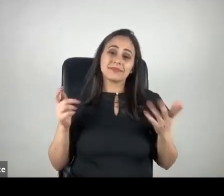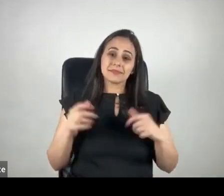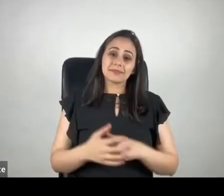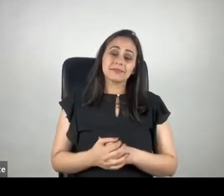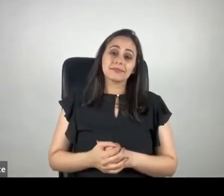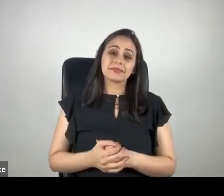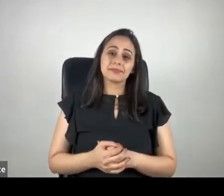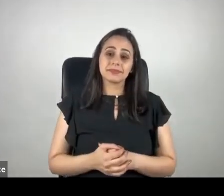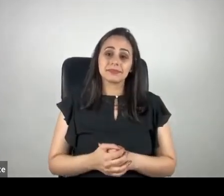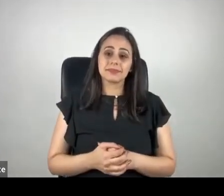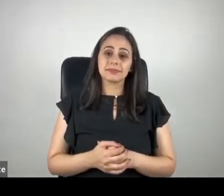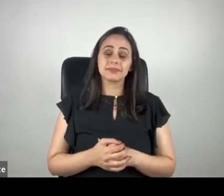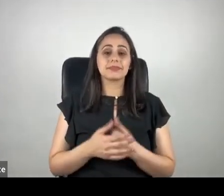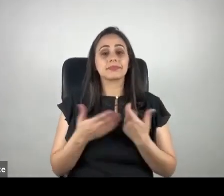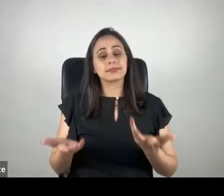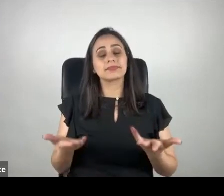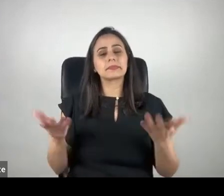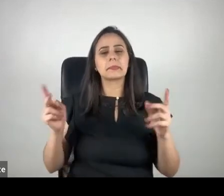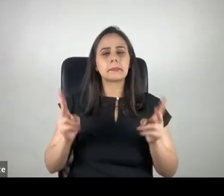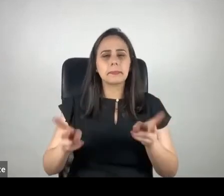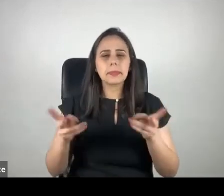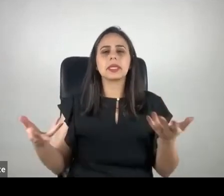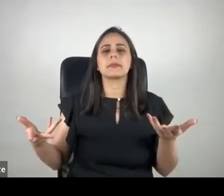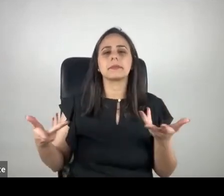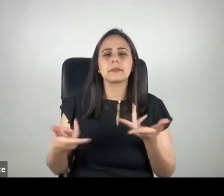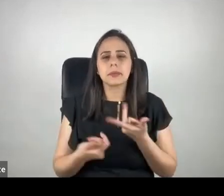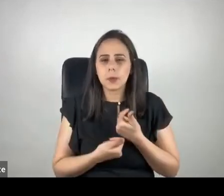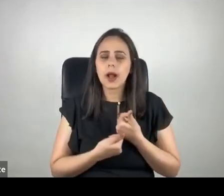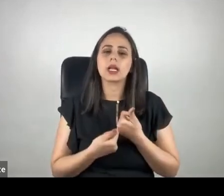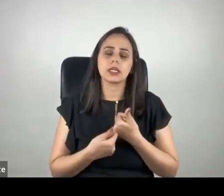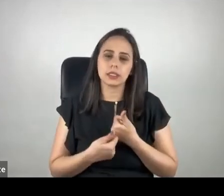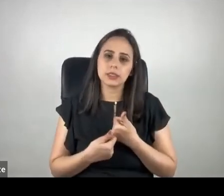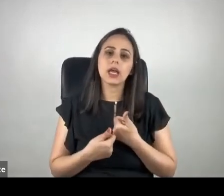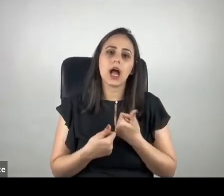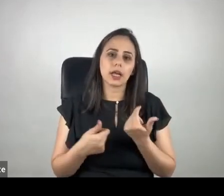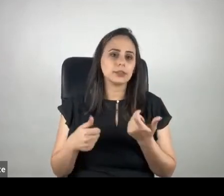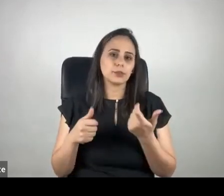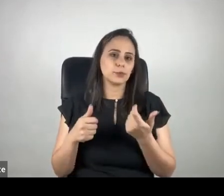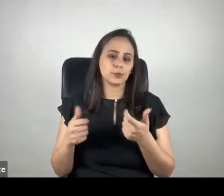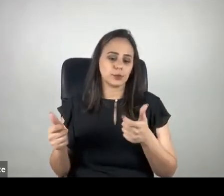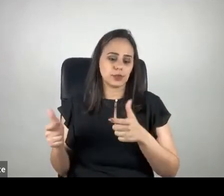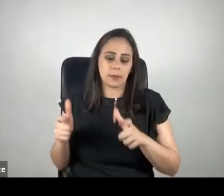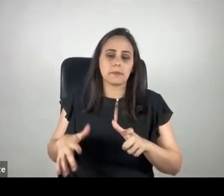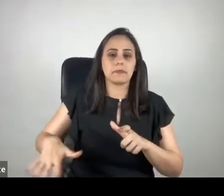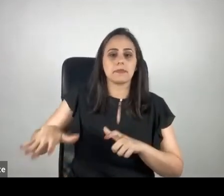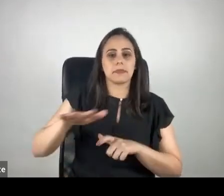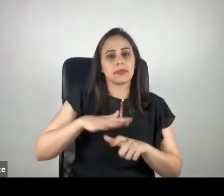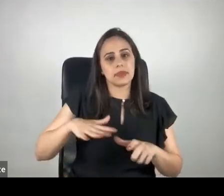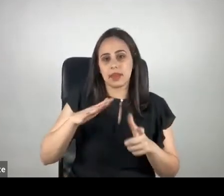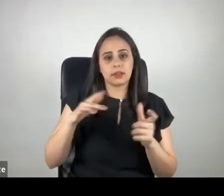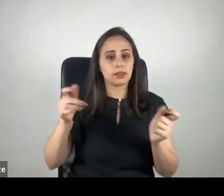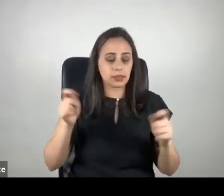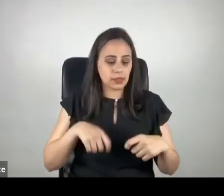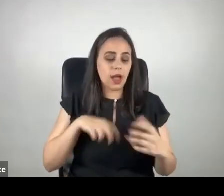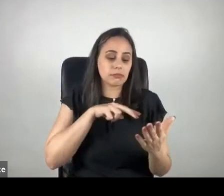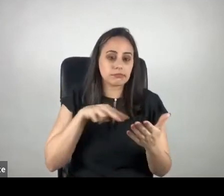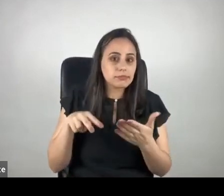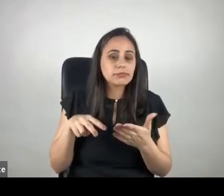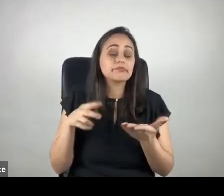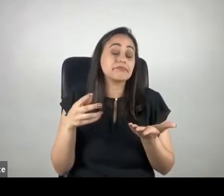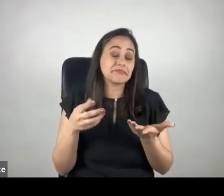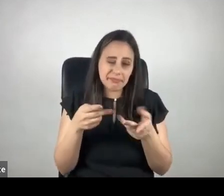vão participar quase com a mesma qualidade que a gente está num ambiente mais tranquilo. Então,